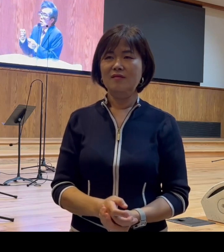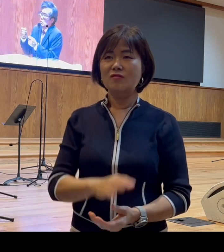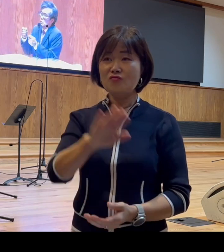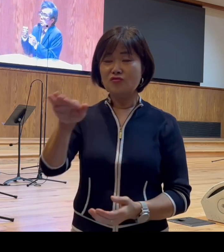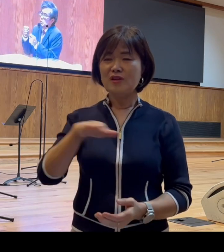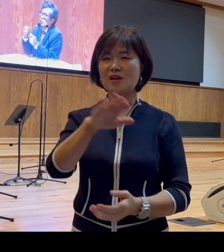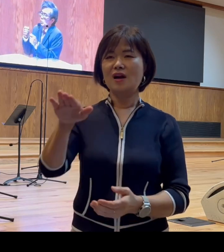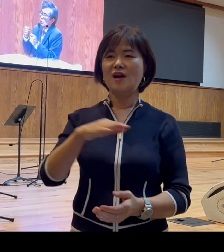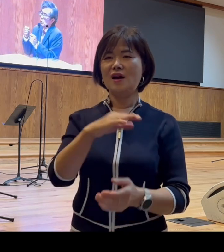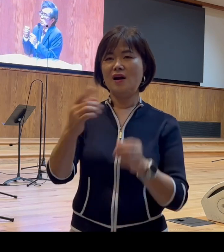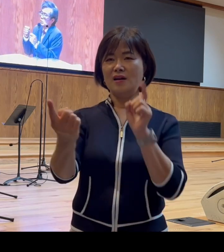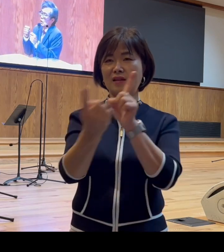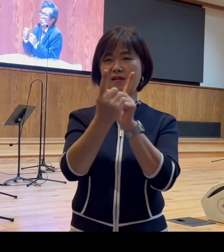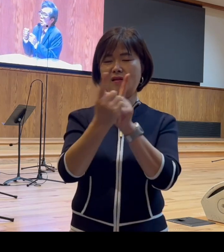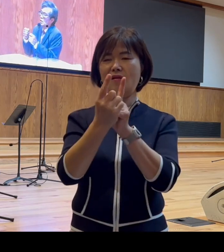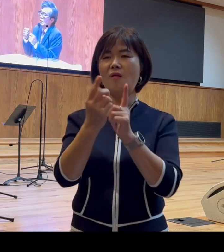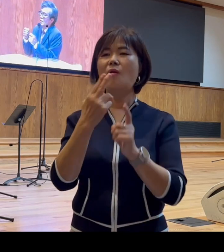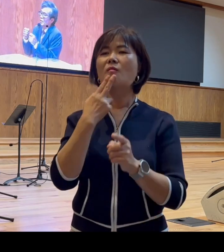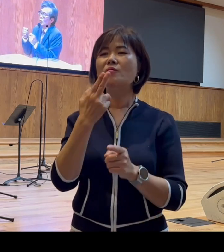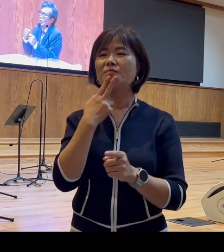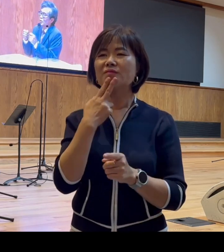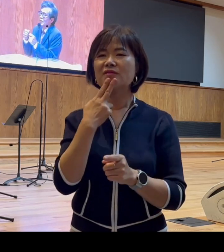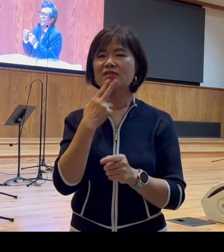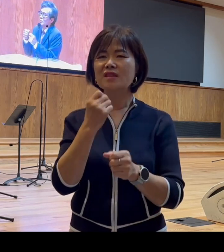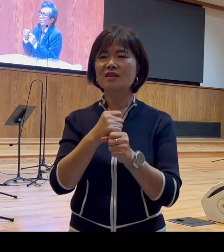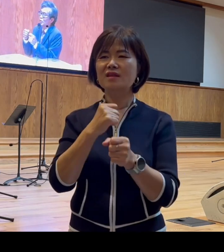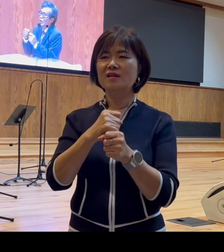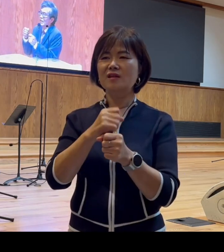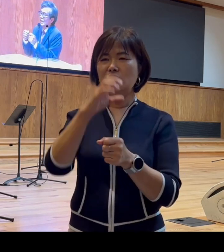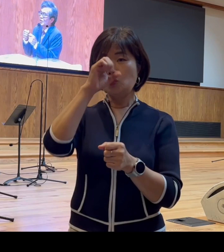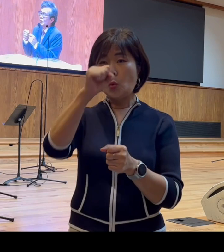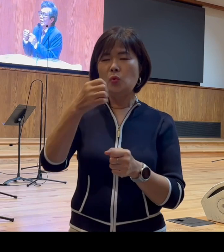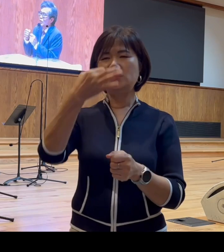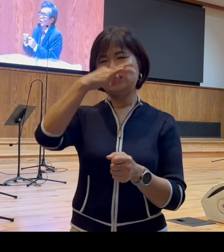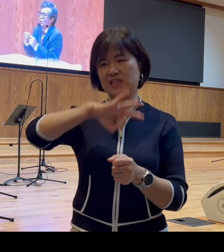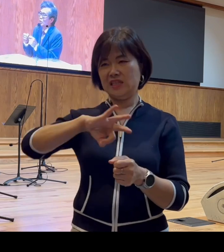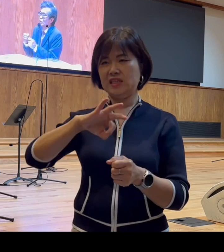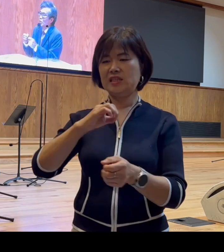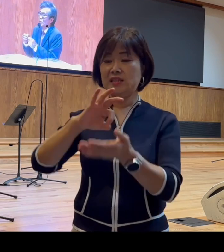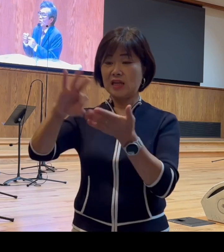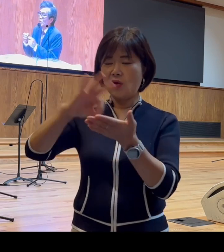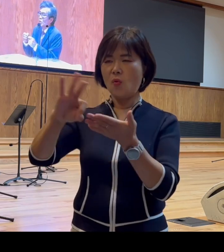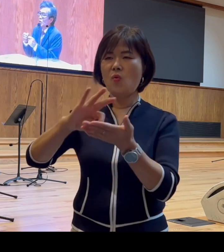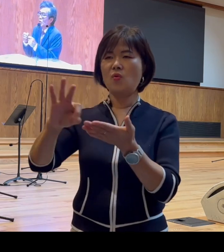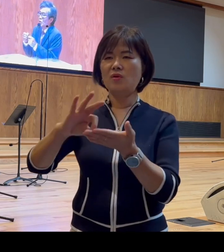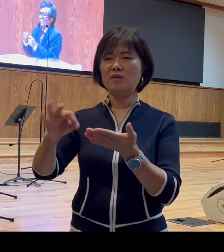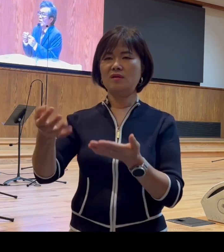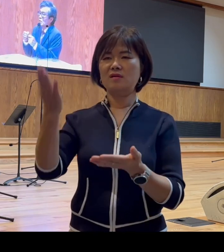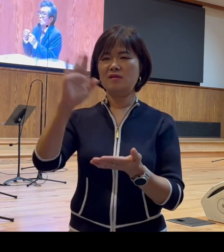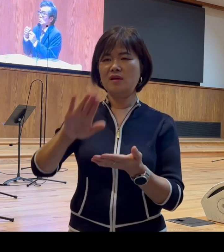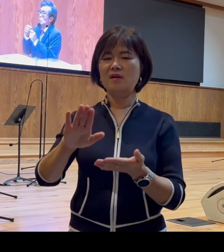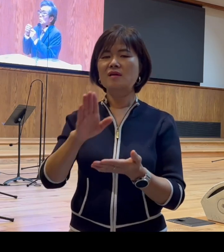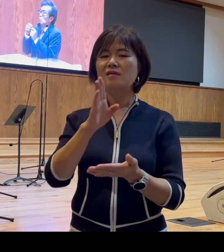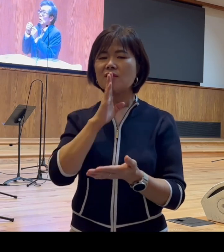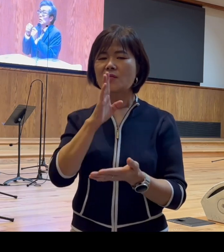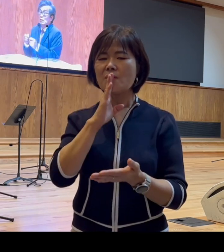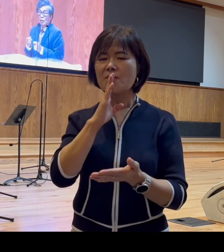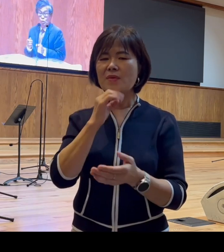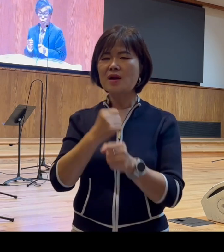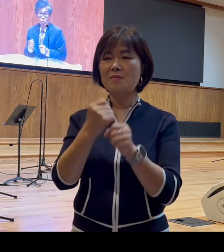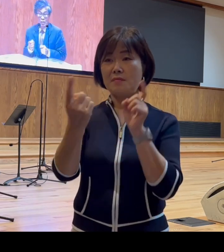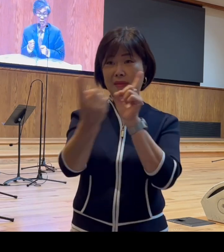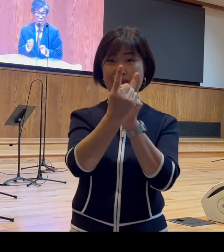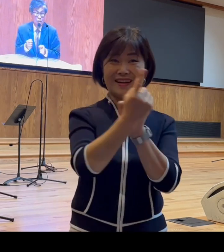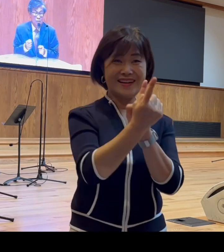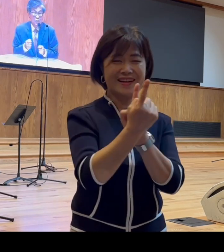그러니까 우리가 비대면 상황에 이용할 수 있는 문명의 이기들을 사용하면서도 사실은 만나는